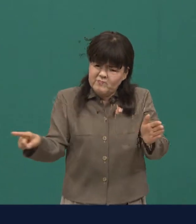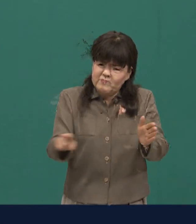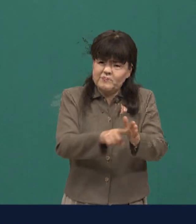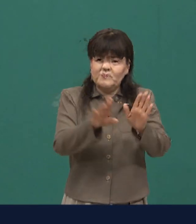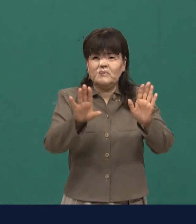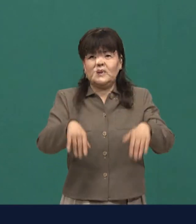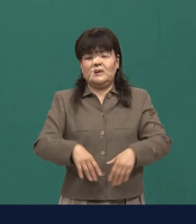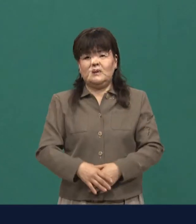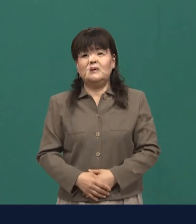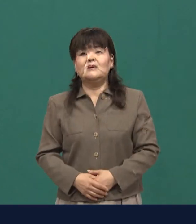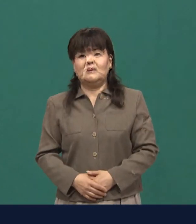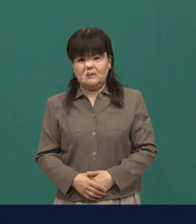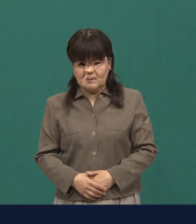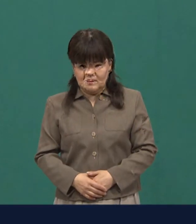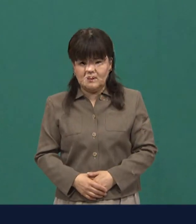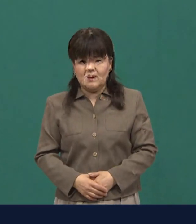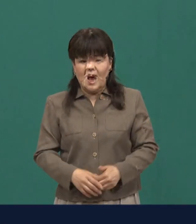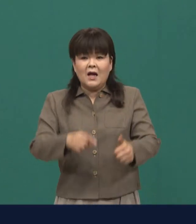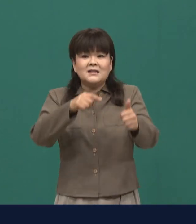向き合ってきました。